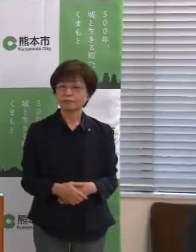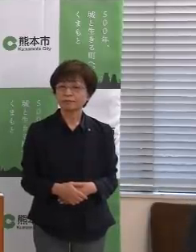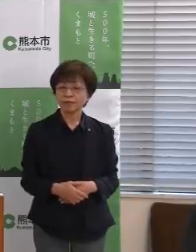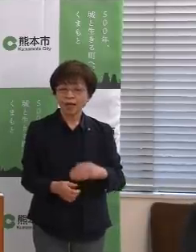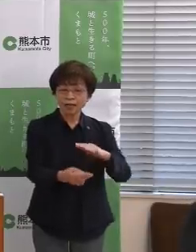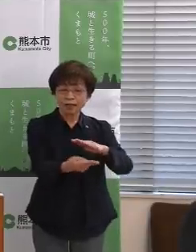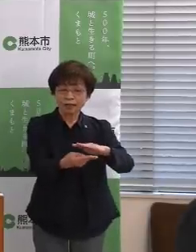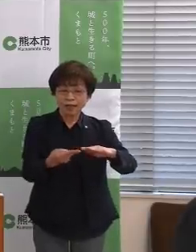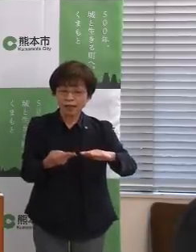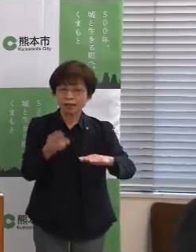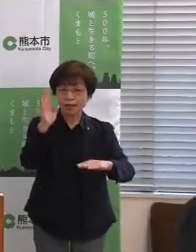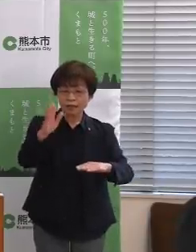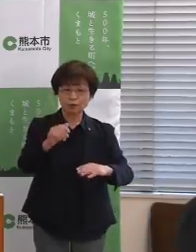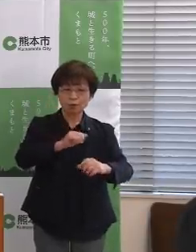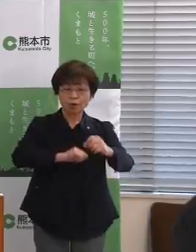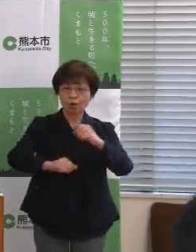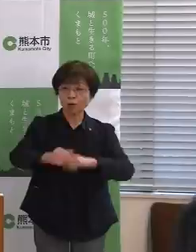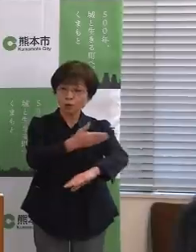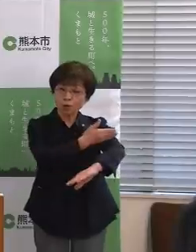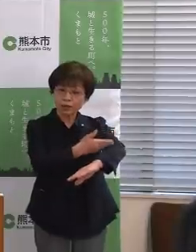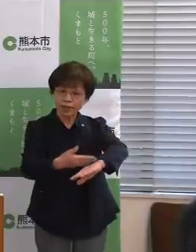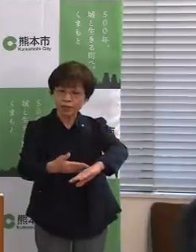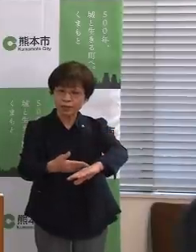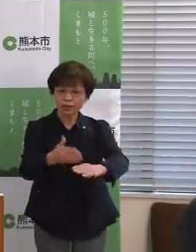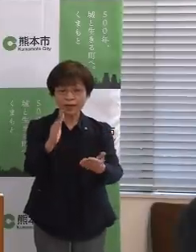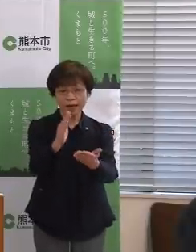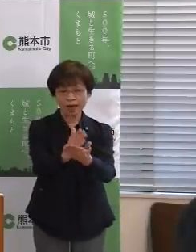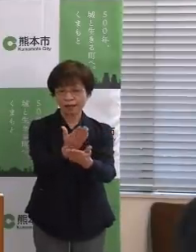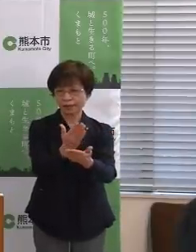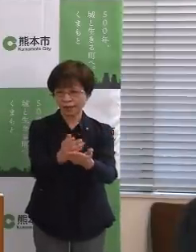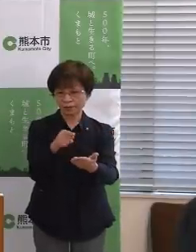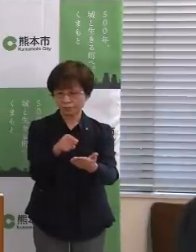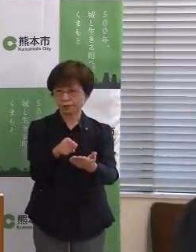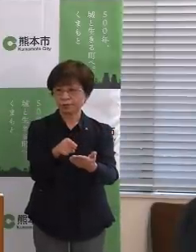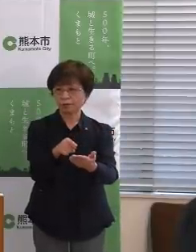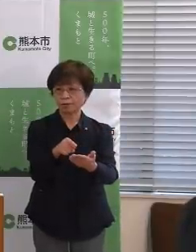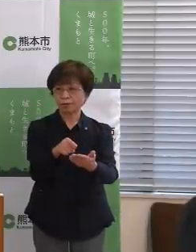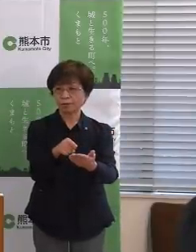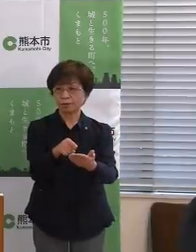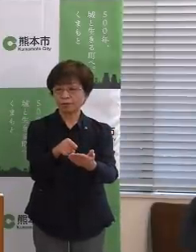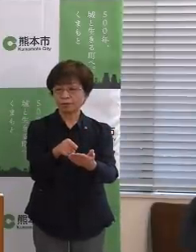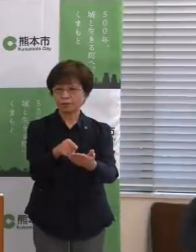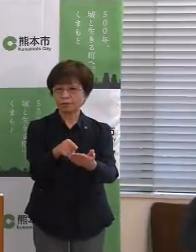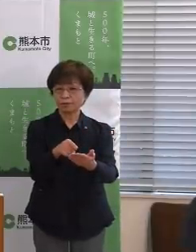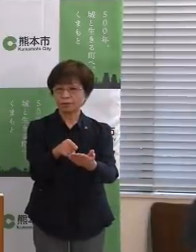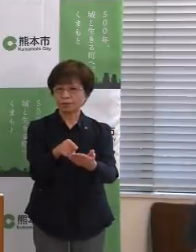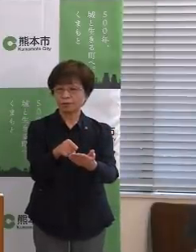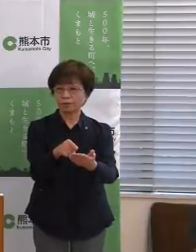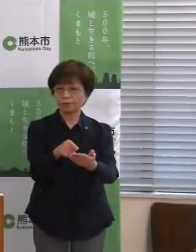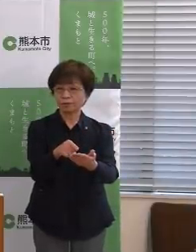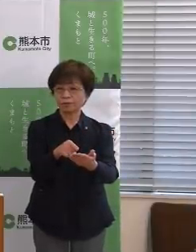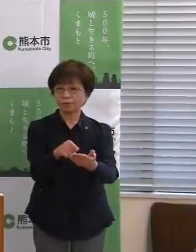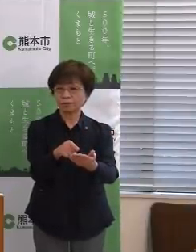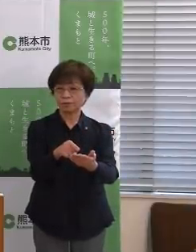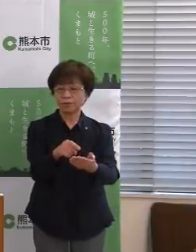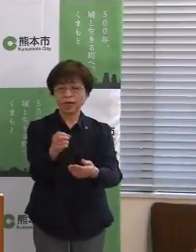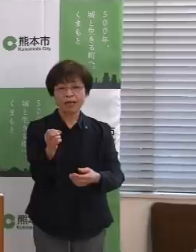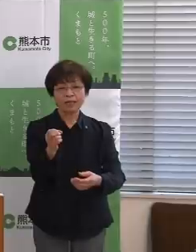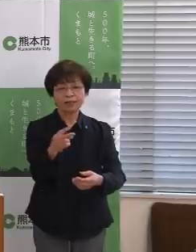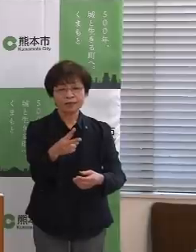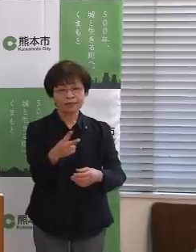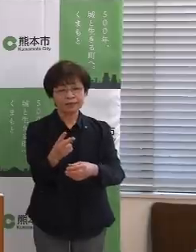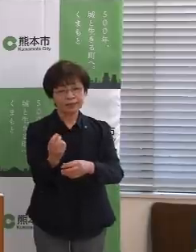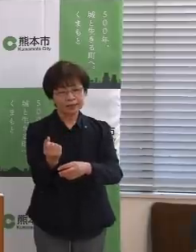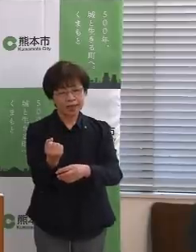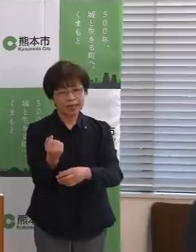退院後の行動履歴から判断をするとですね、これは、再燃をしたというふ